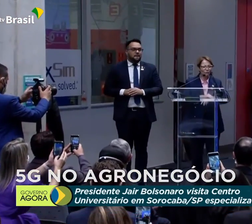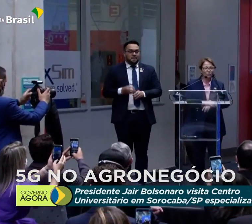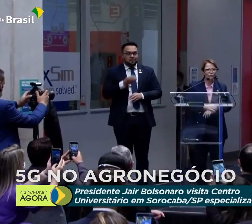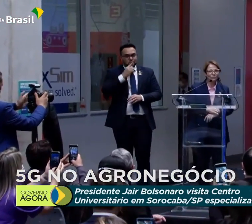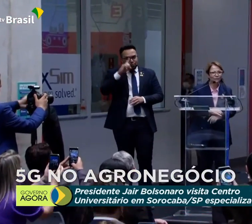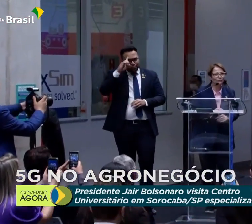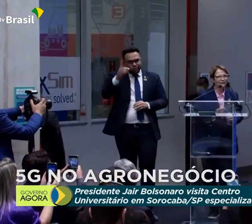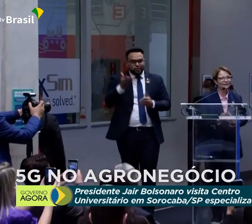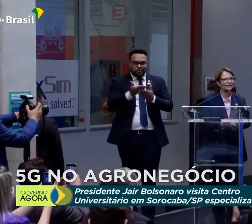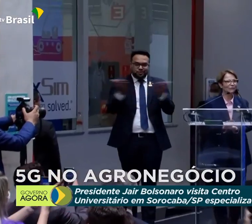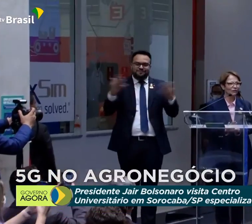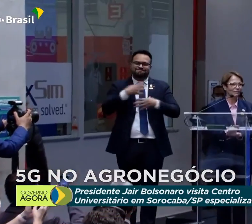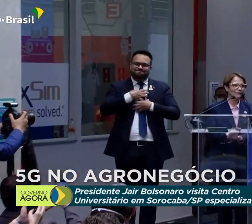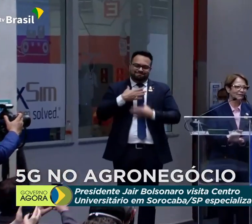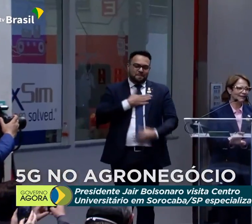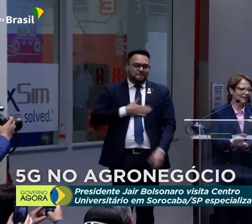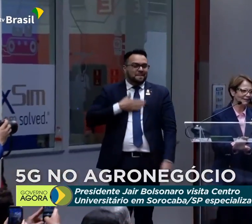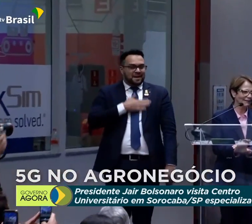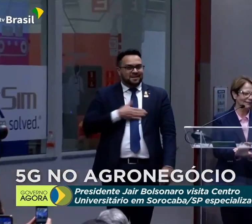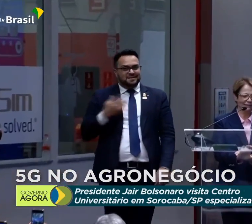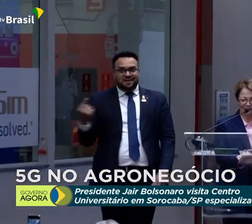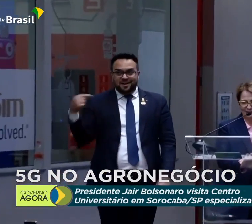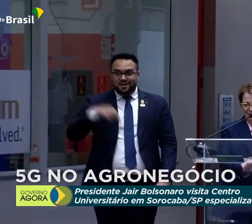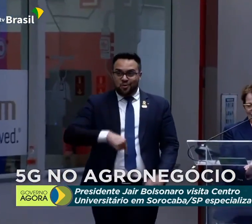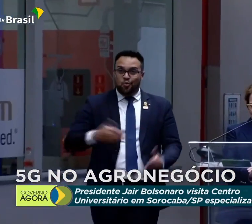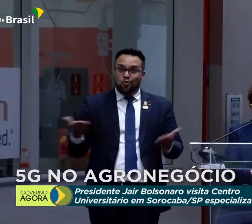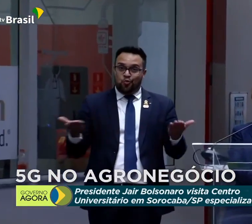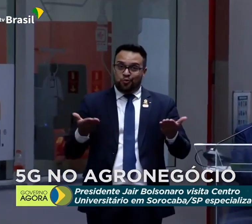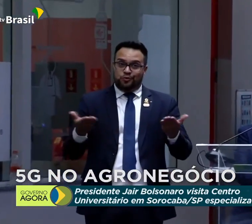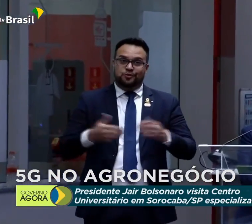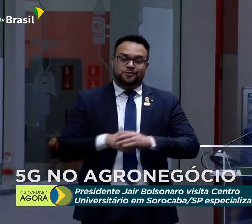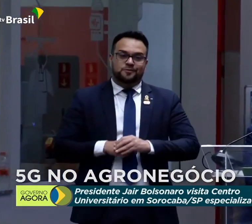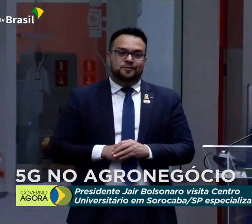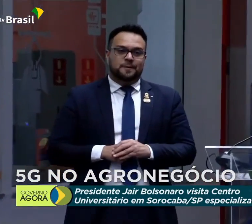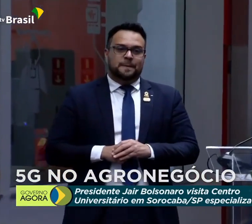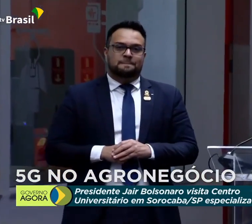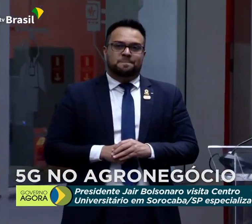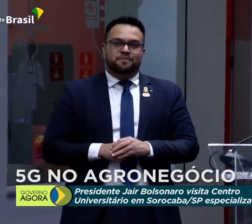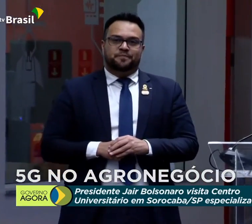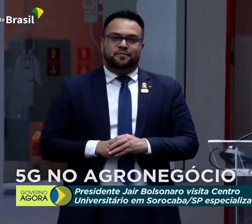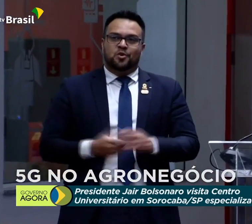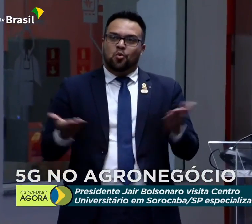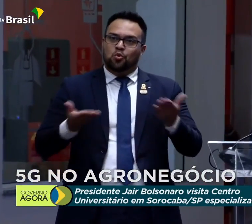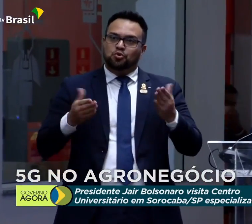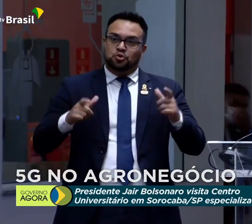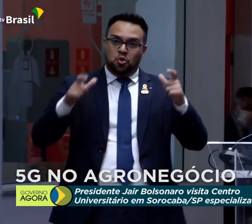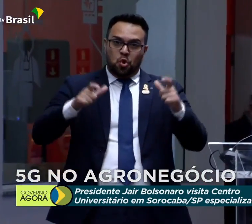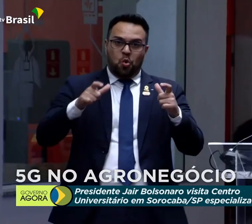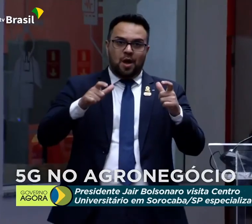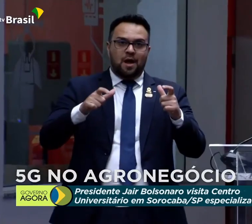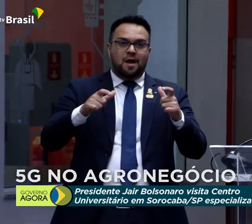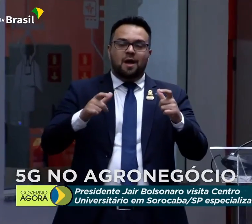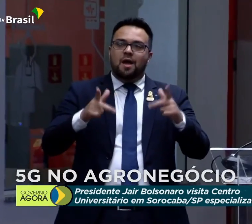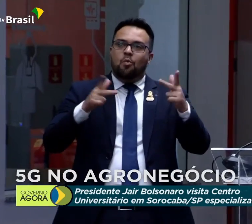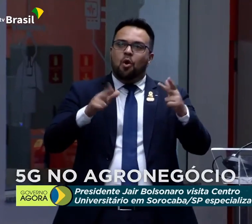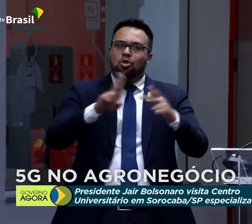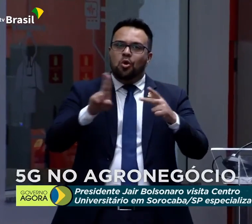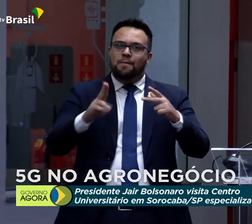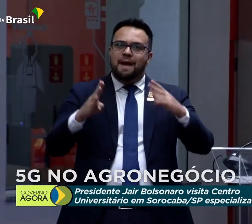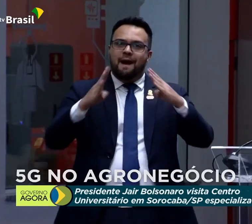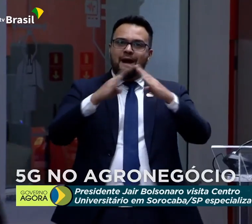Bom dia a todos. É um prazer enorme estar aqui nesta Casa da Ciência,